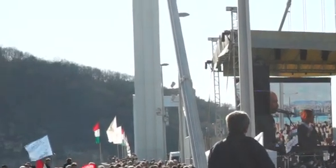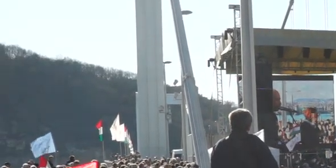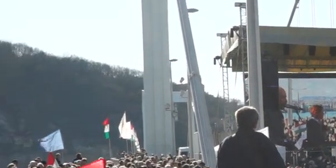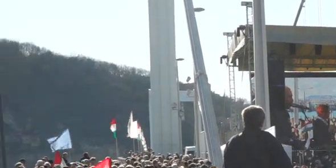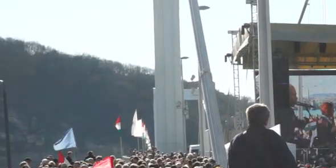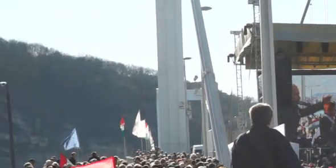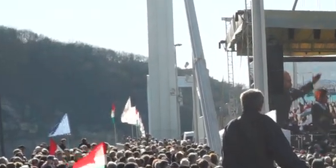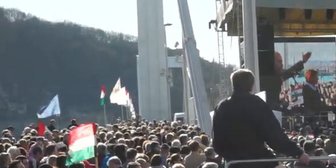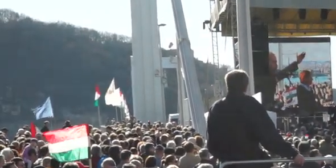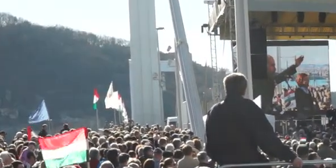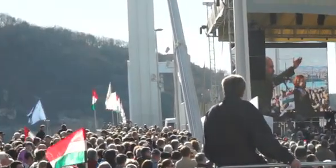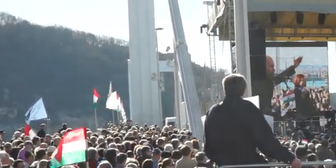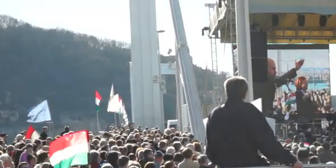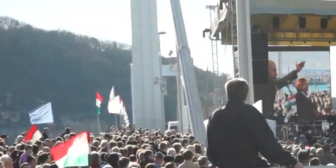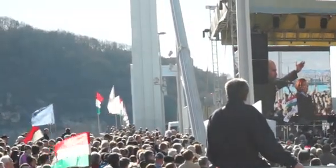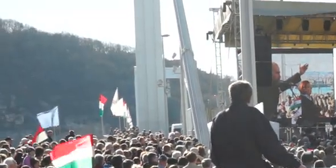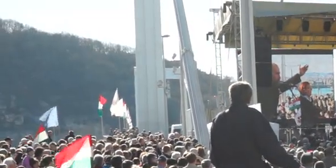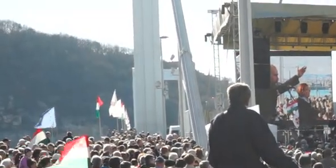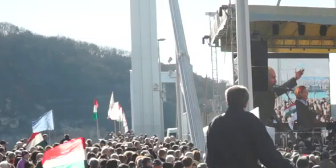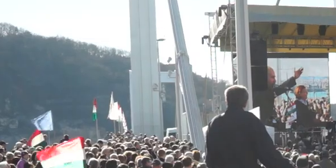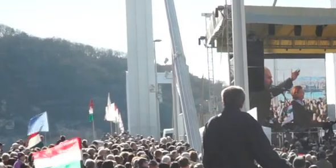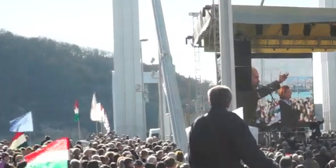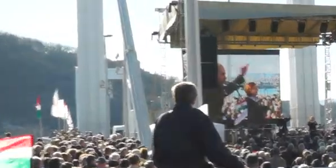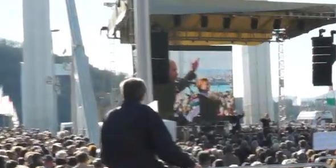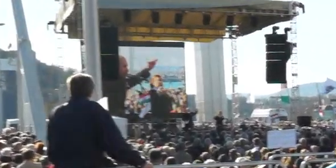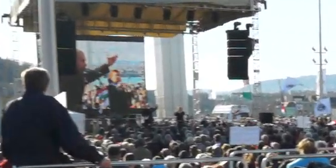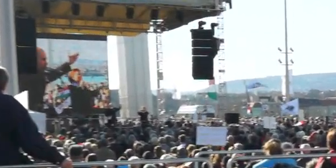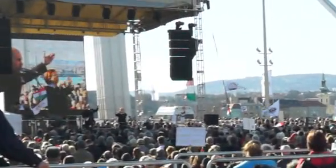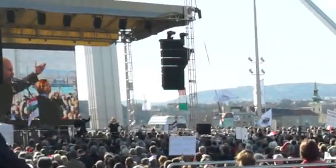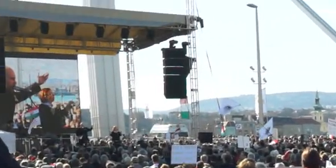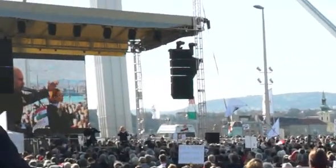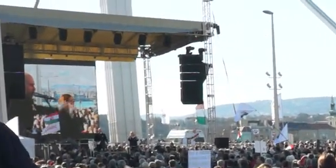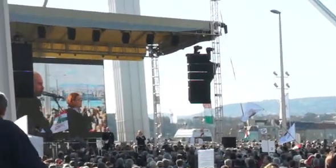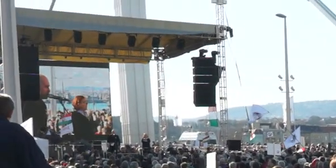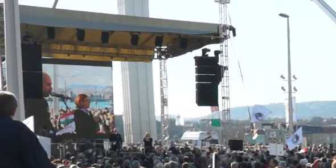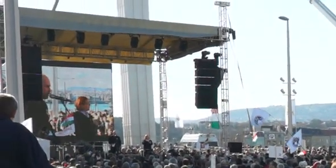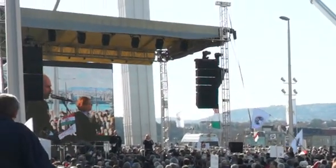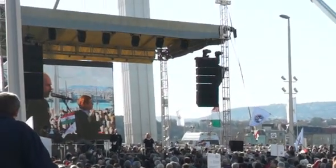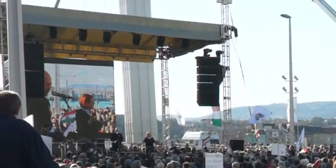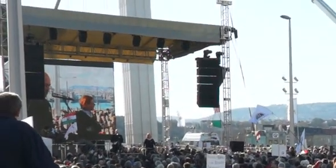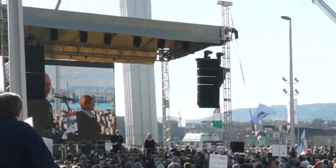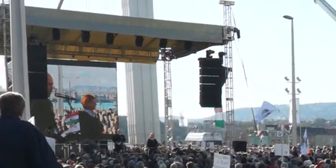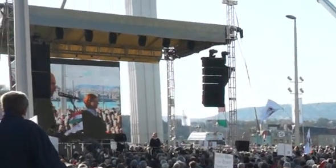nem? Akkor miért fordítunk egymásnak hátat? Miért hagyjuk ezt?